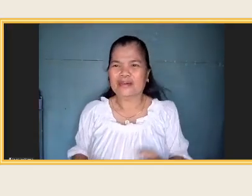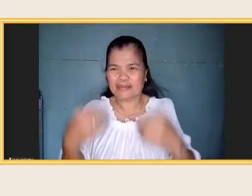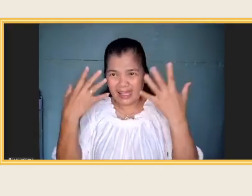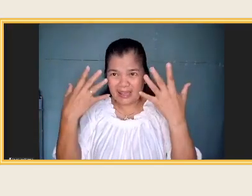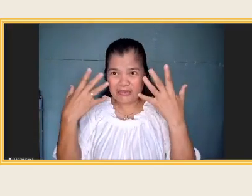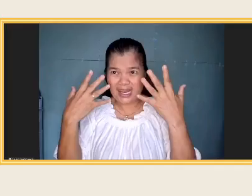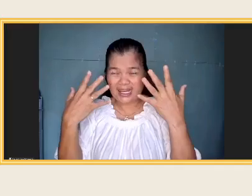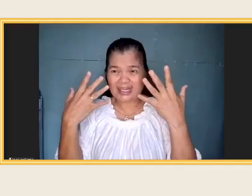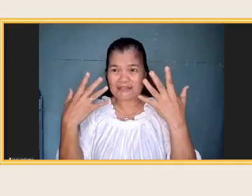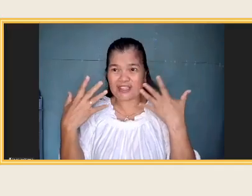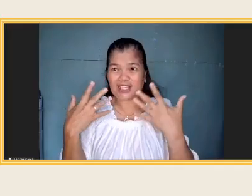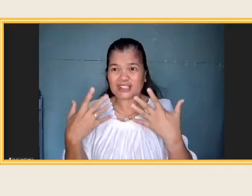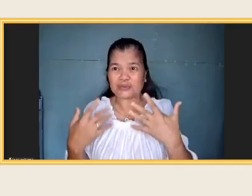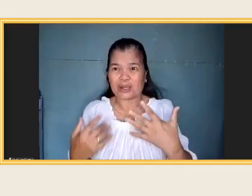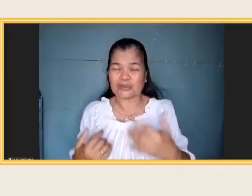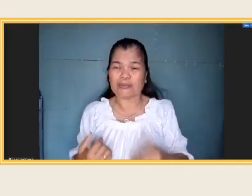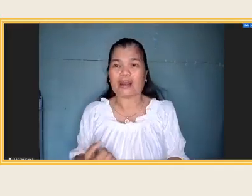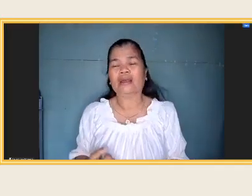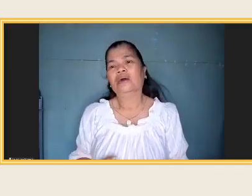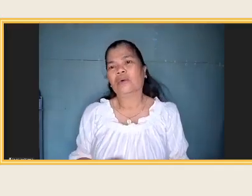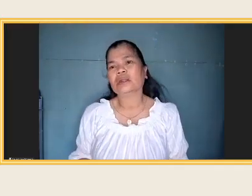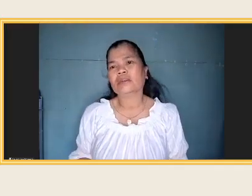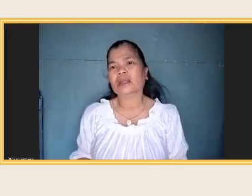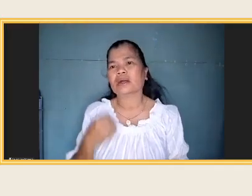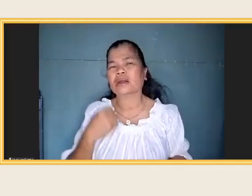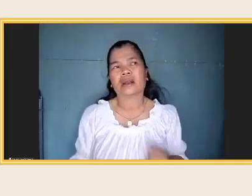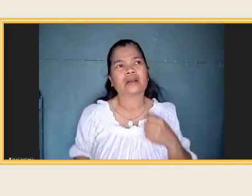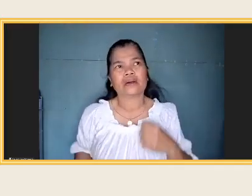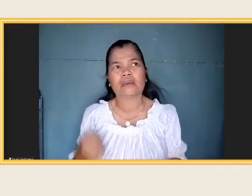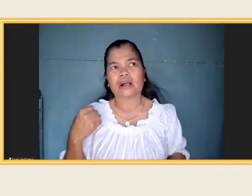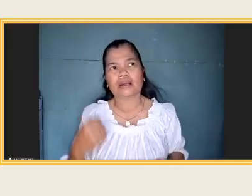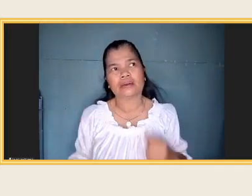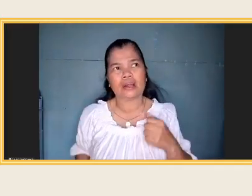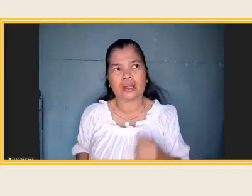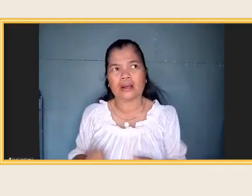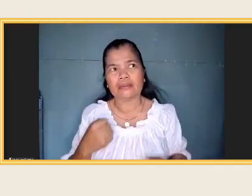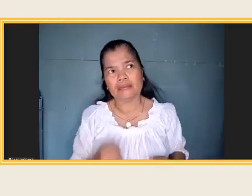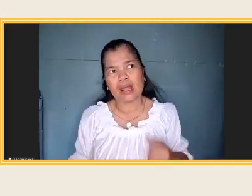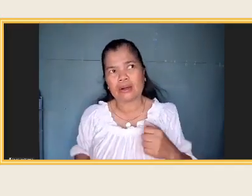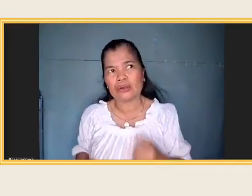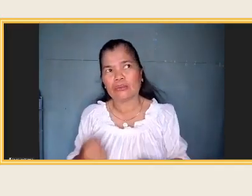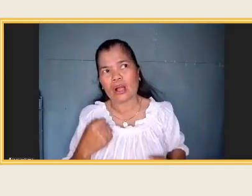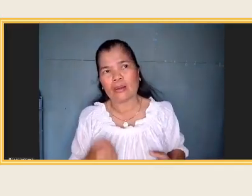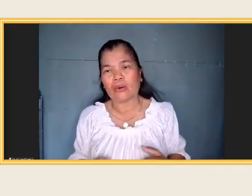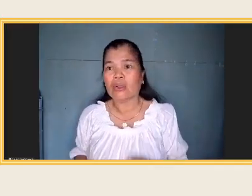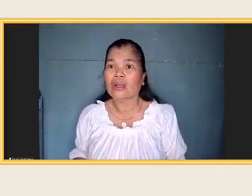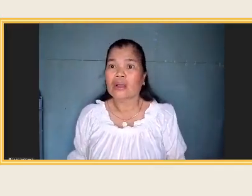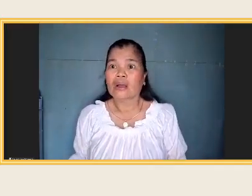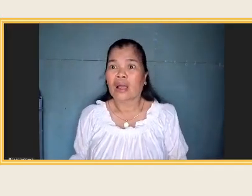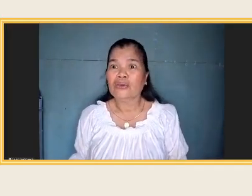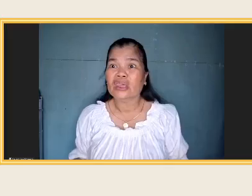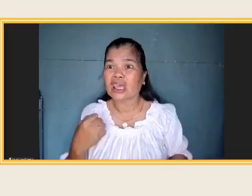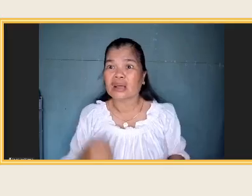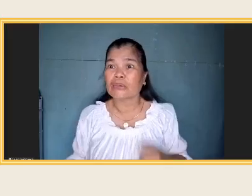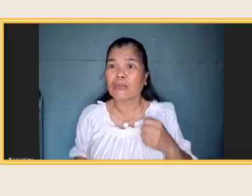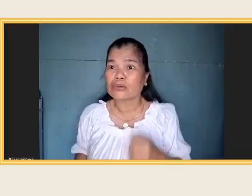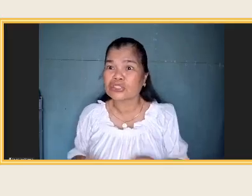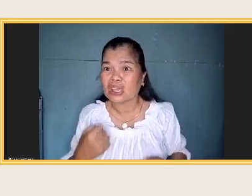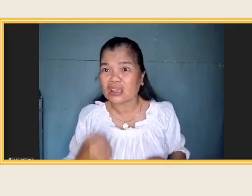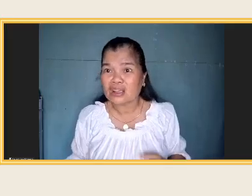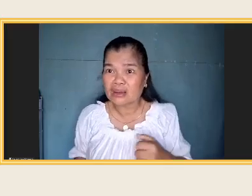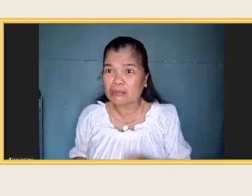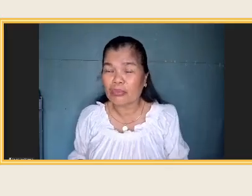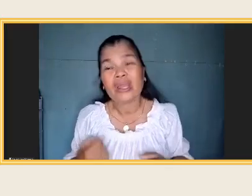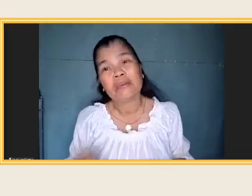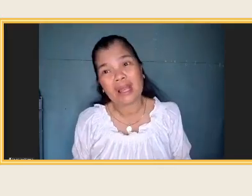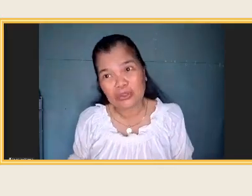Okay. Lagyan mo na lang ng facial expression para huwag naman na nagraran ka, gumaganon ka lang. Blanco yung mukha mo. Ano yan?